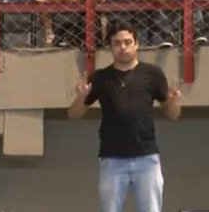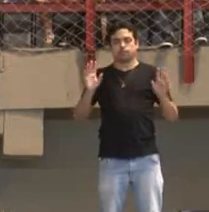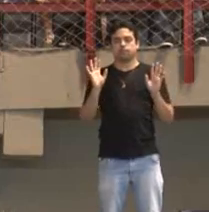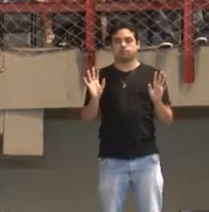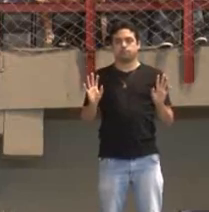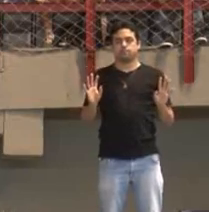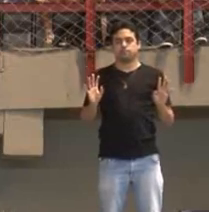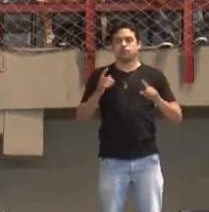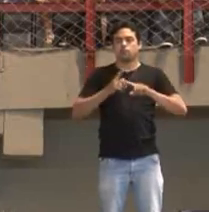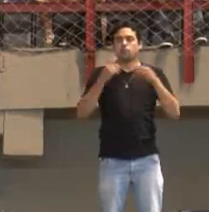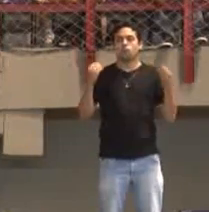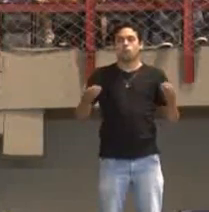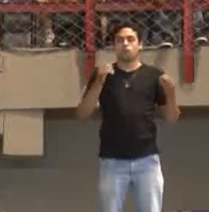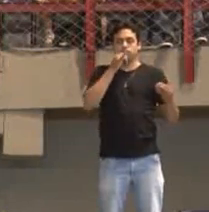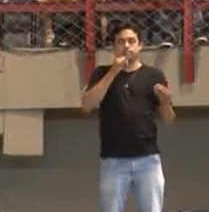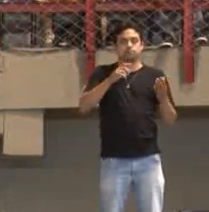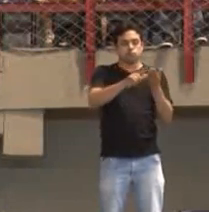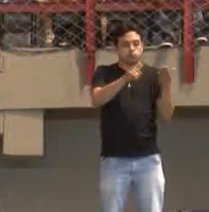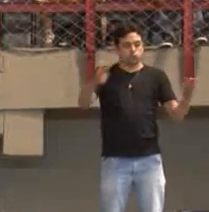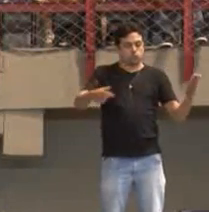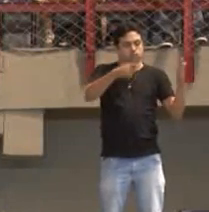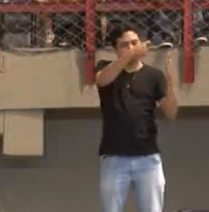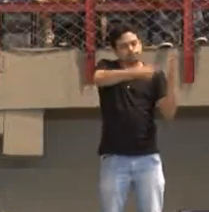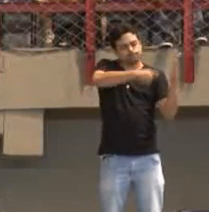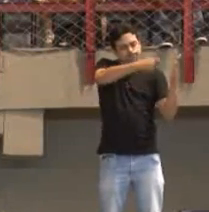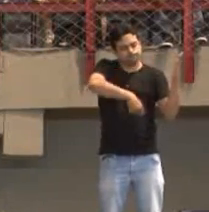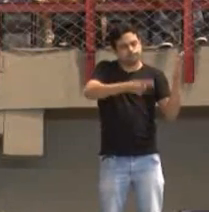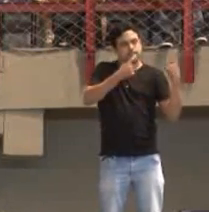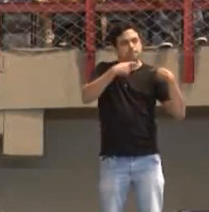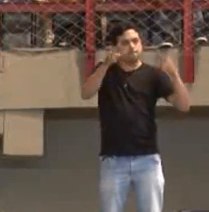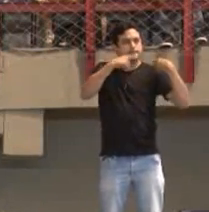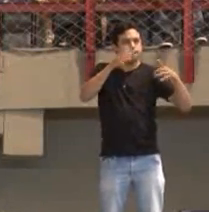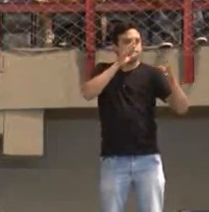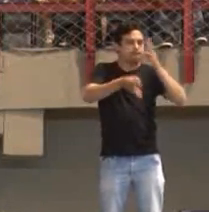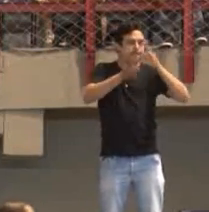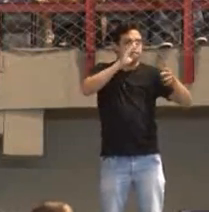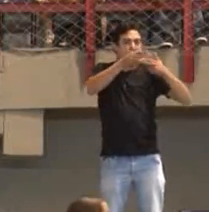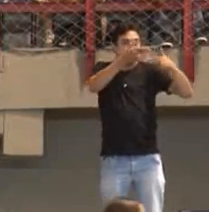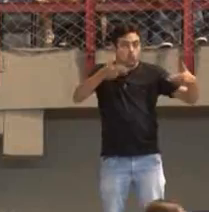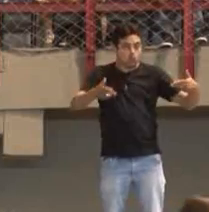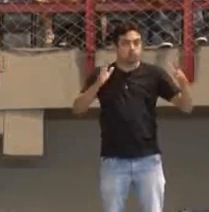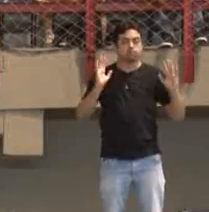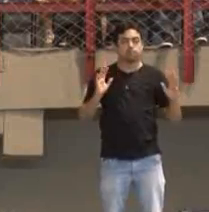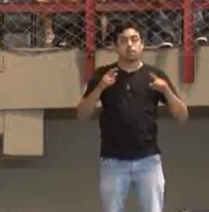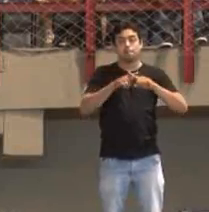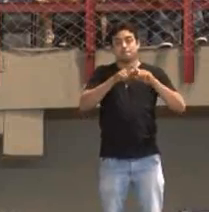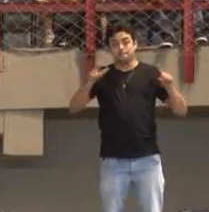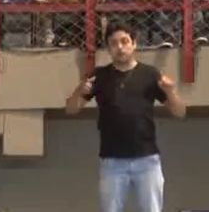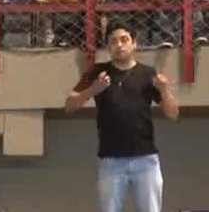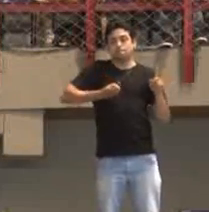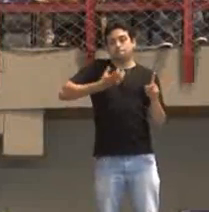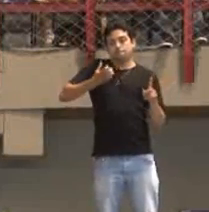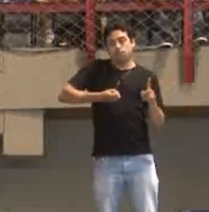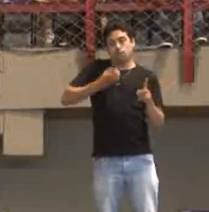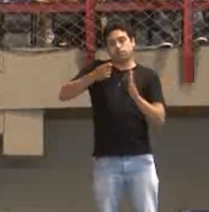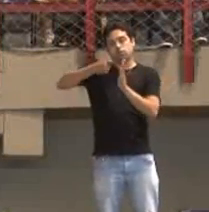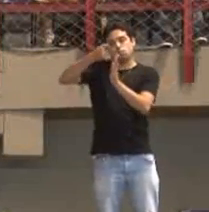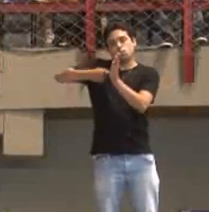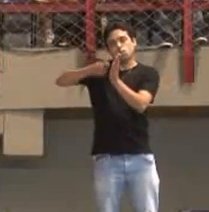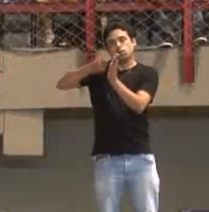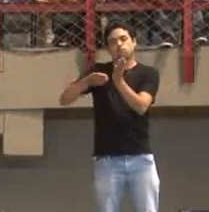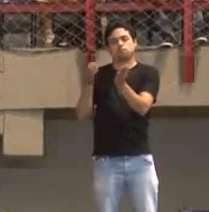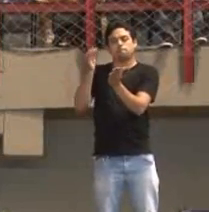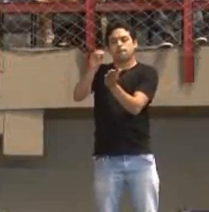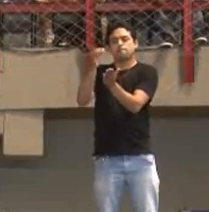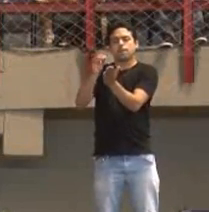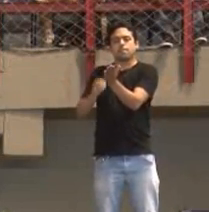contraditório. Como cronista do século XIX, ele não deixa passar nada. Mas com a poesia dele, ele não falava